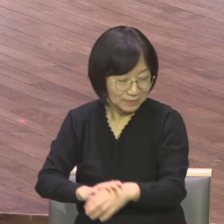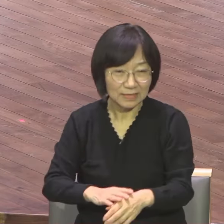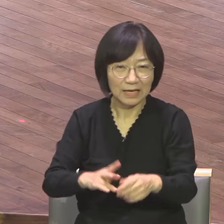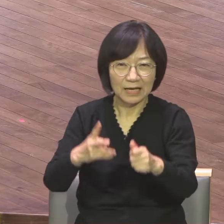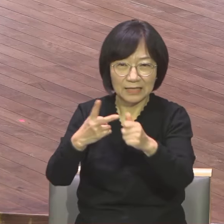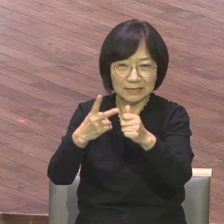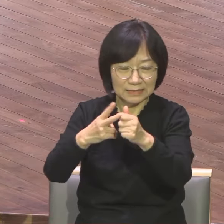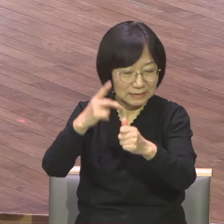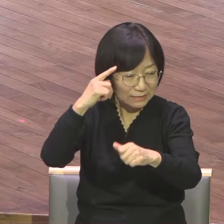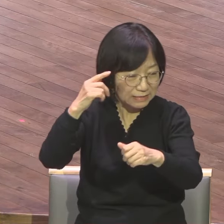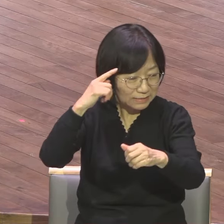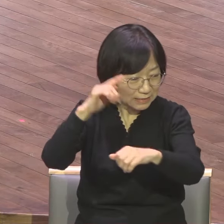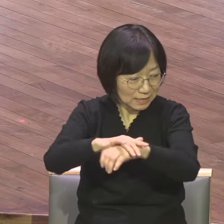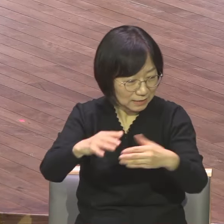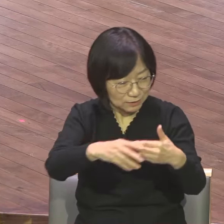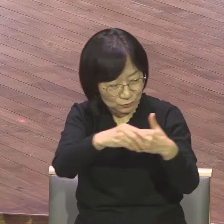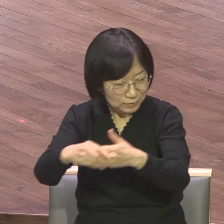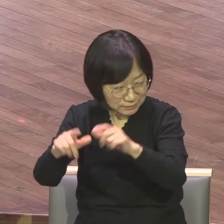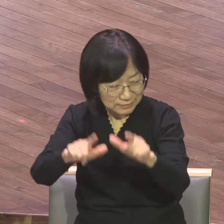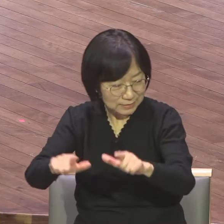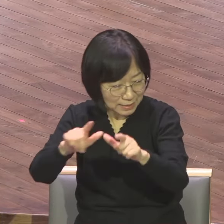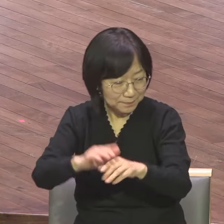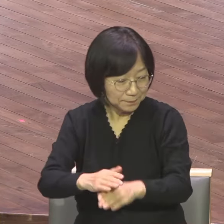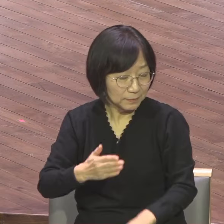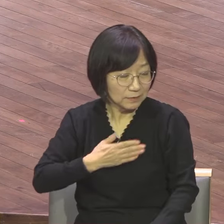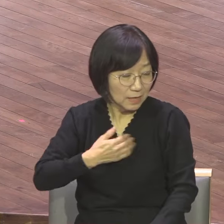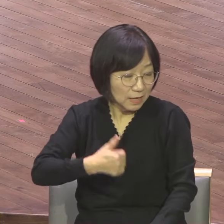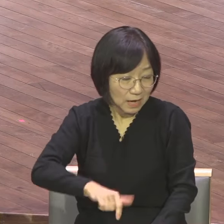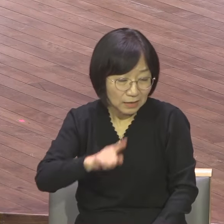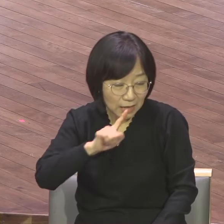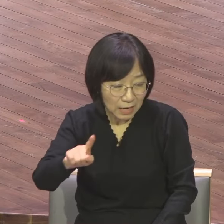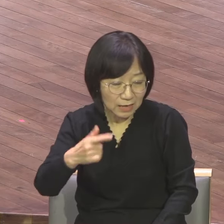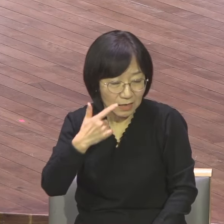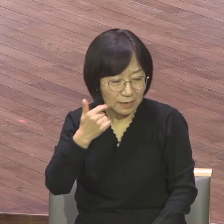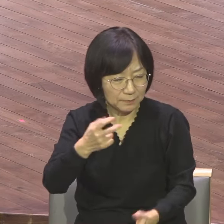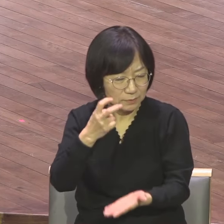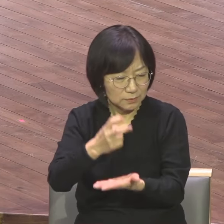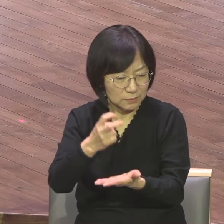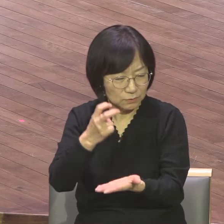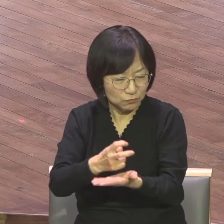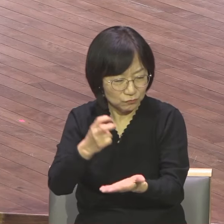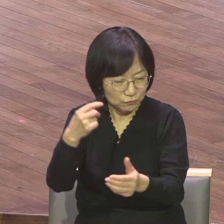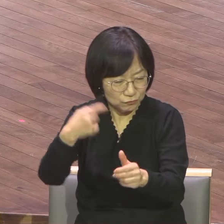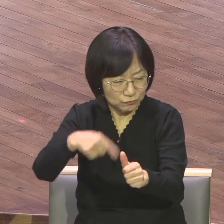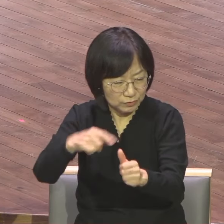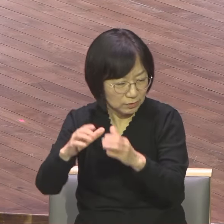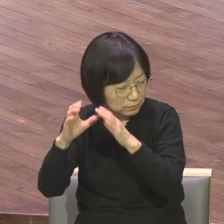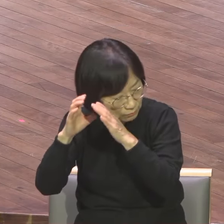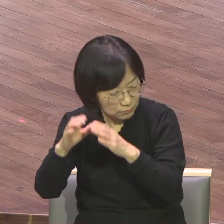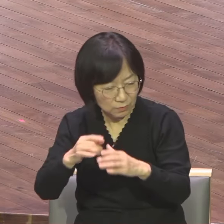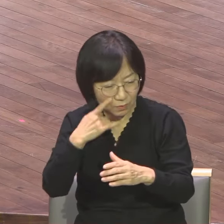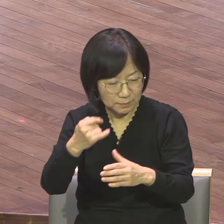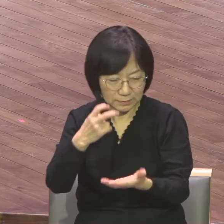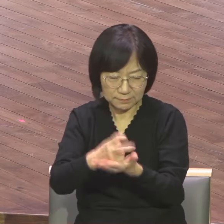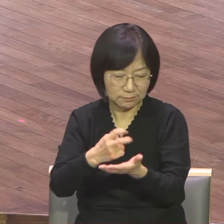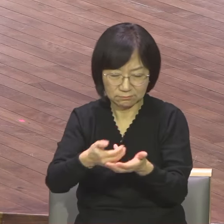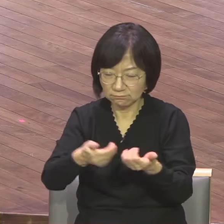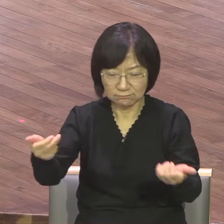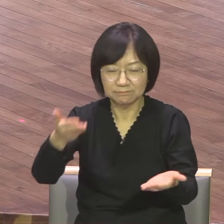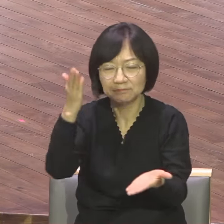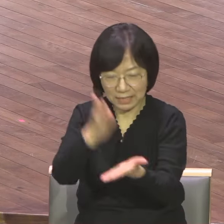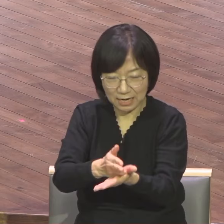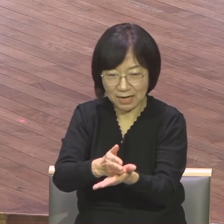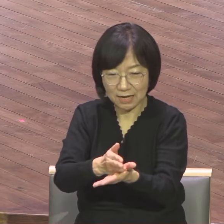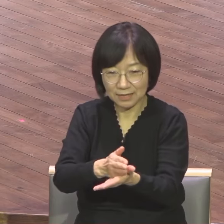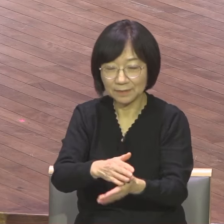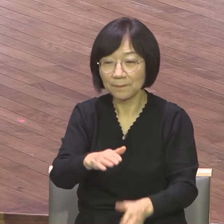아들아 너 아비의 훈계를 들으며 너 어미의 법을 떠나지 말라. 솔로몬은요 삶의